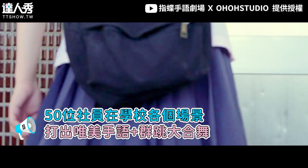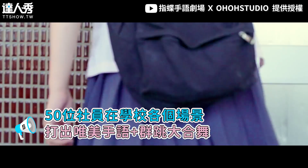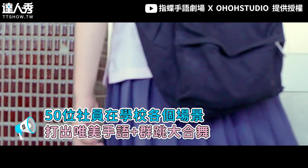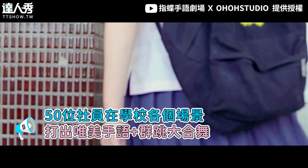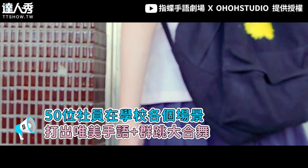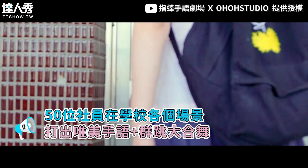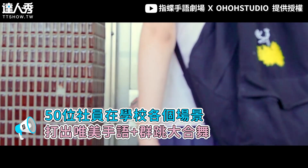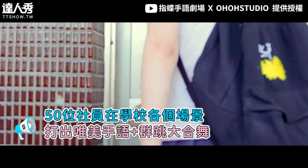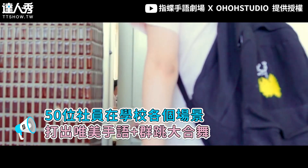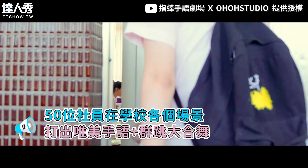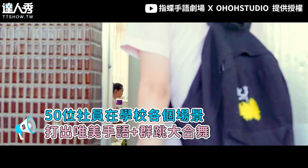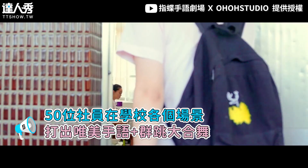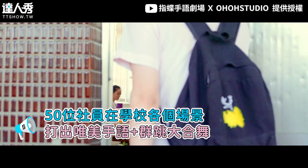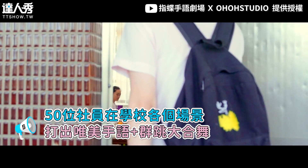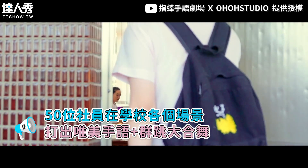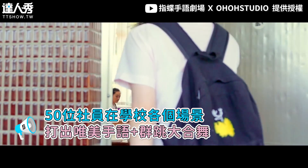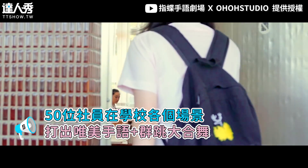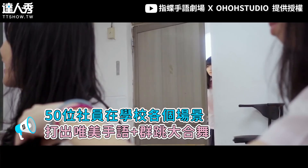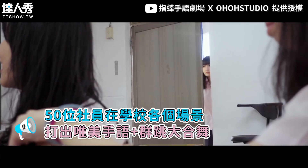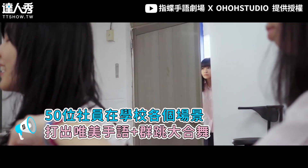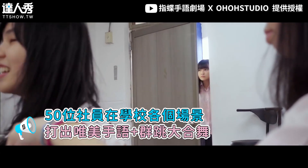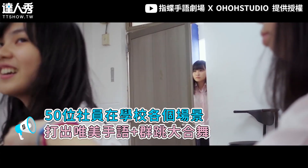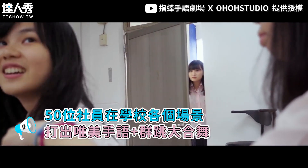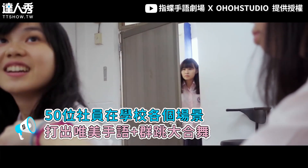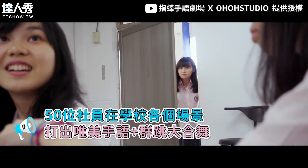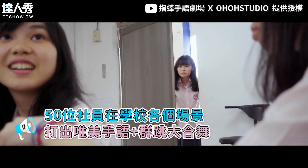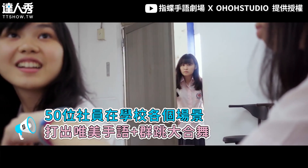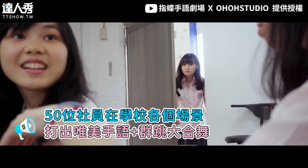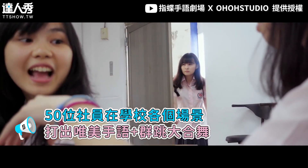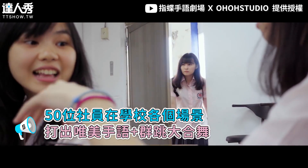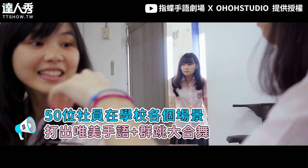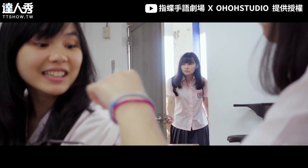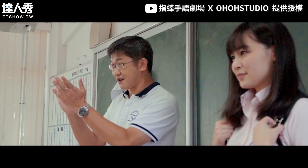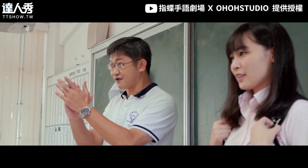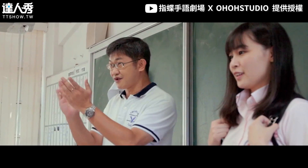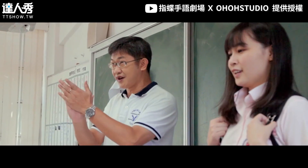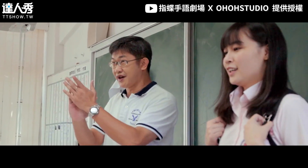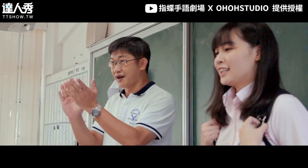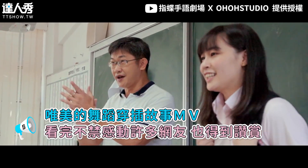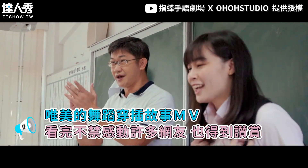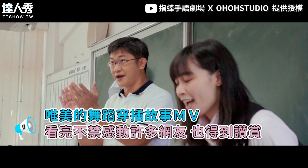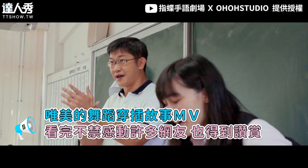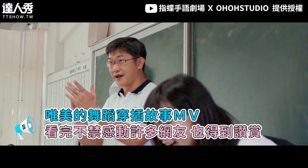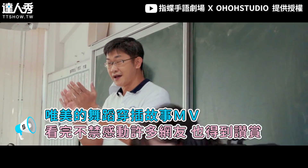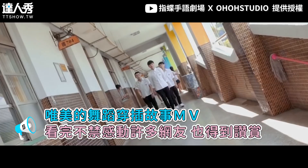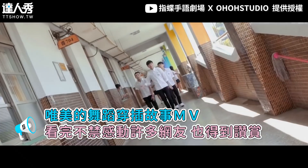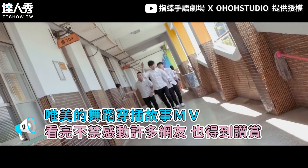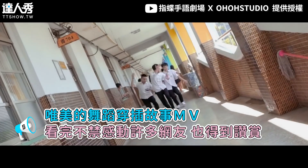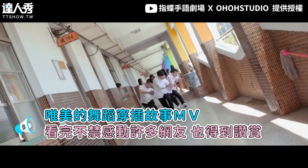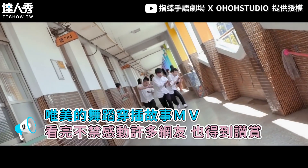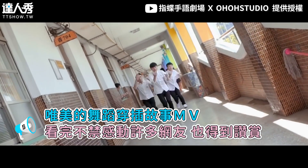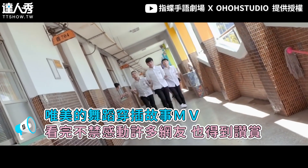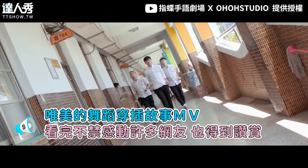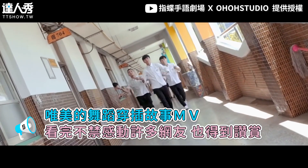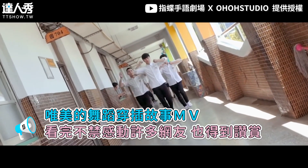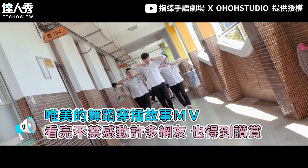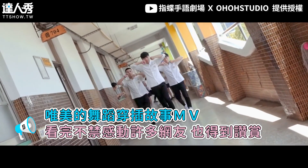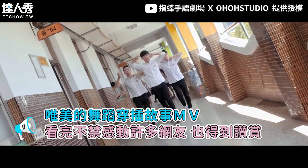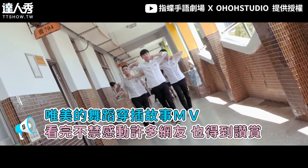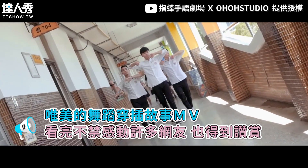外围的灰尘包围了我，好暗好暗，铁盒的钥匙我找不到，放在糖